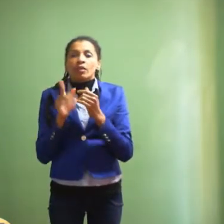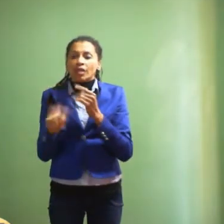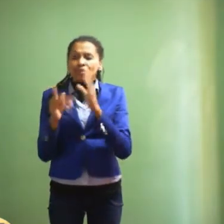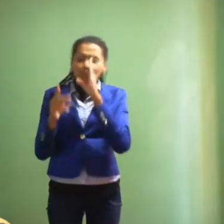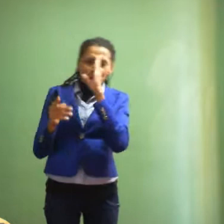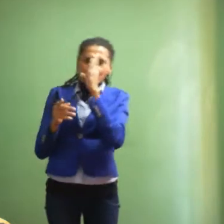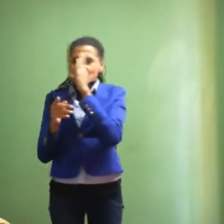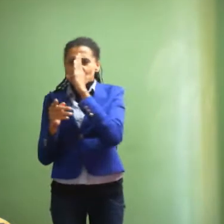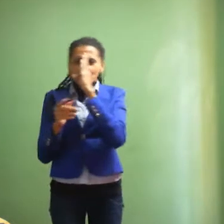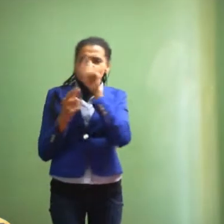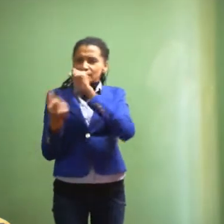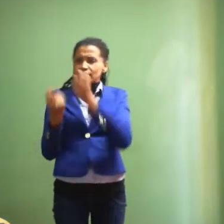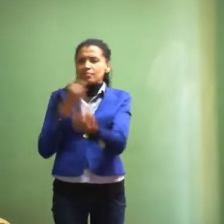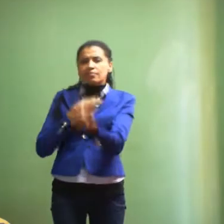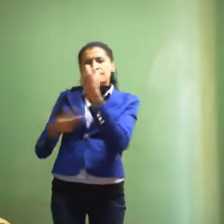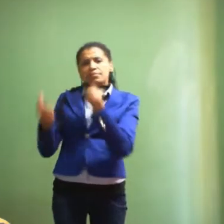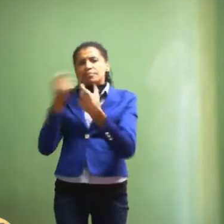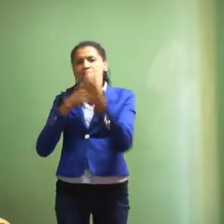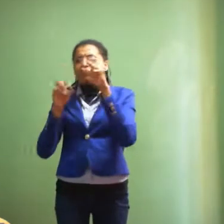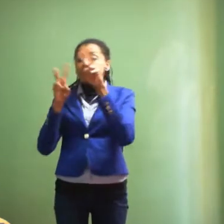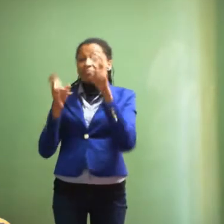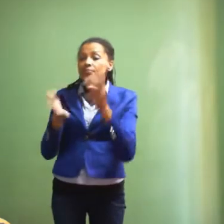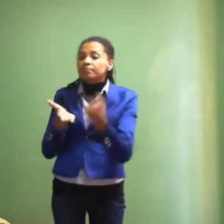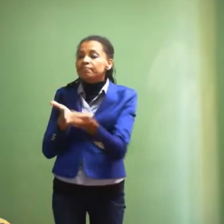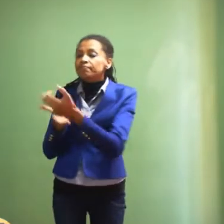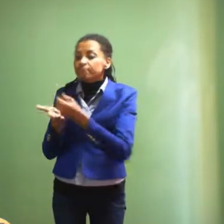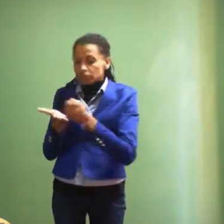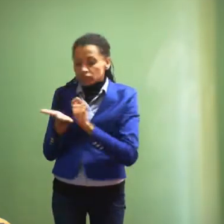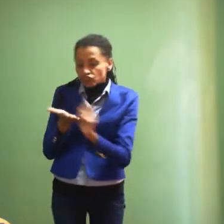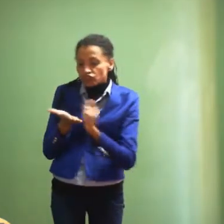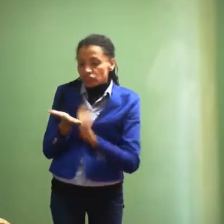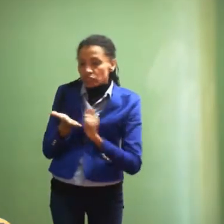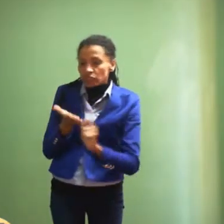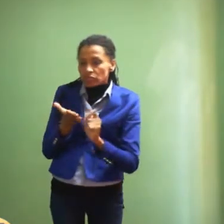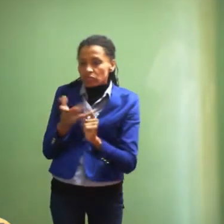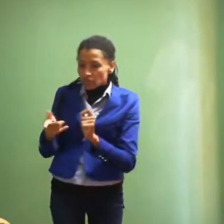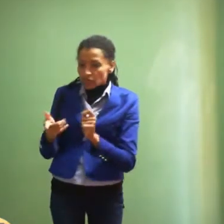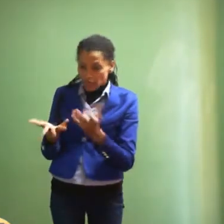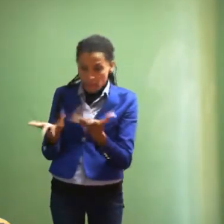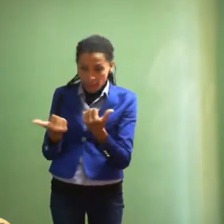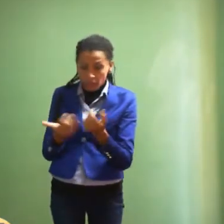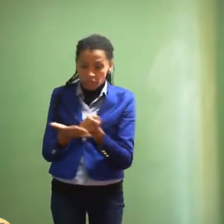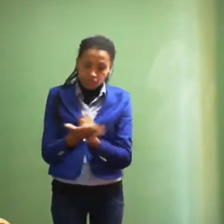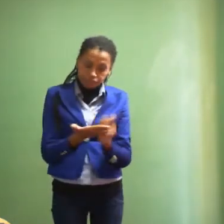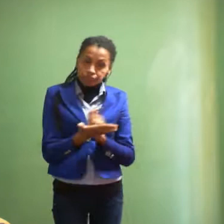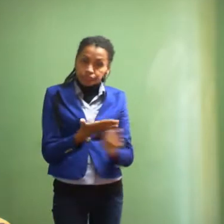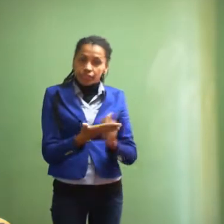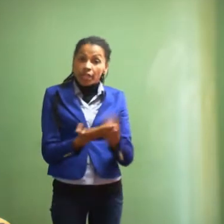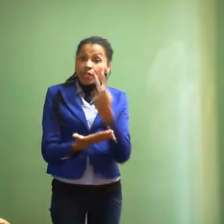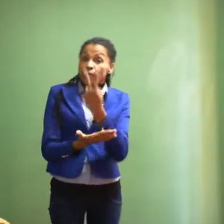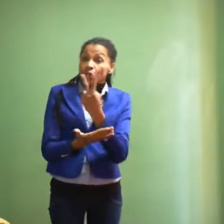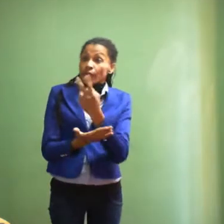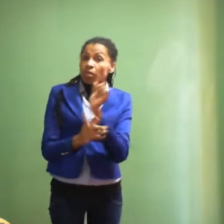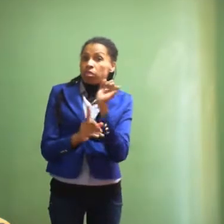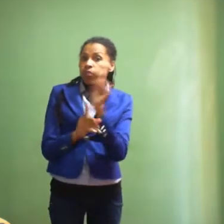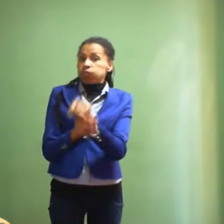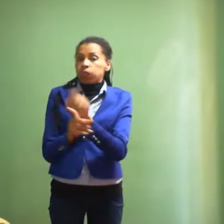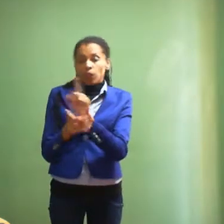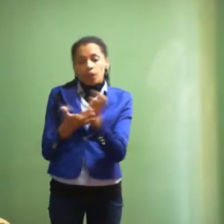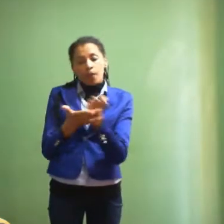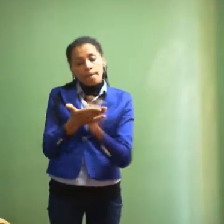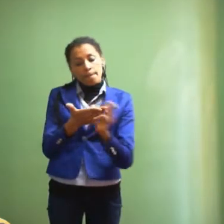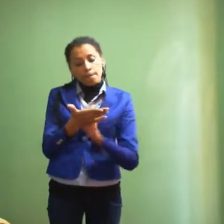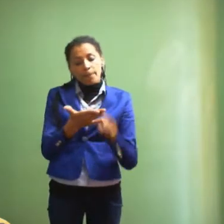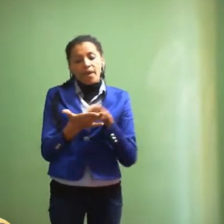que tengan los estudiantes sobre un tema, para ver las dudas que hayan surgido. Esos apuntes que va tomando la docente los puede ser